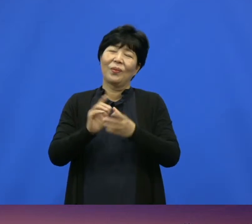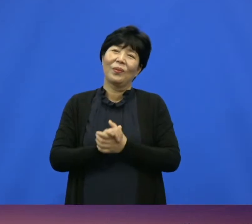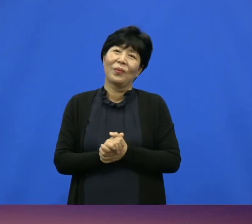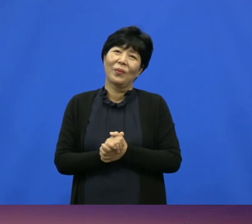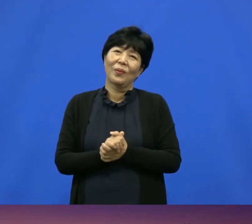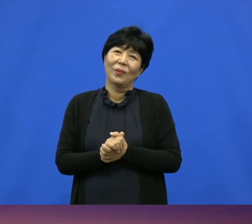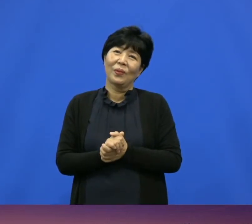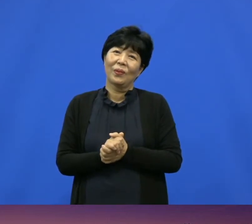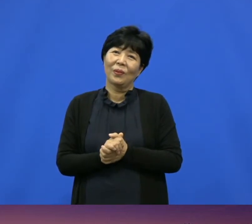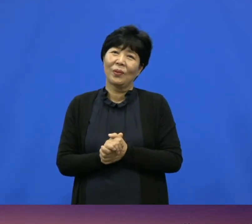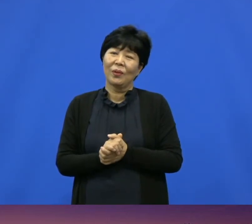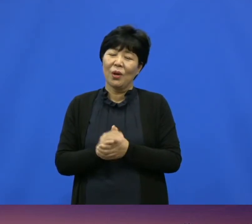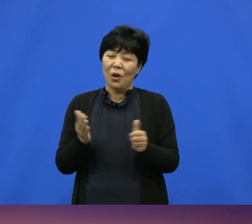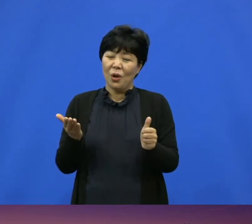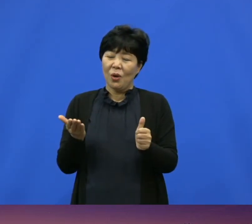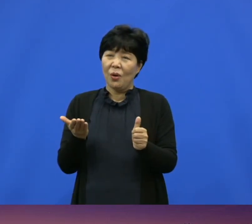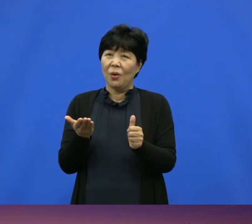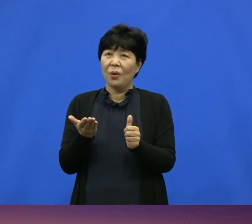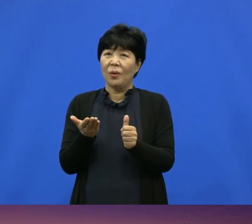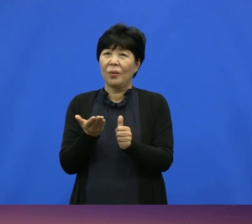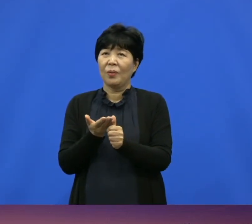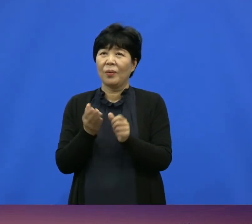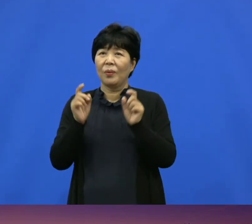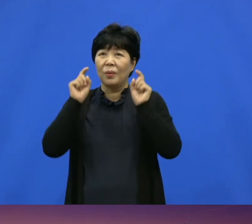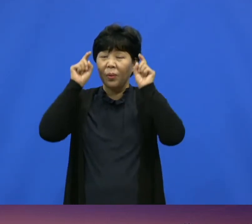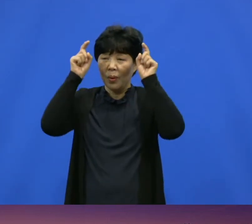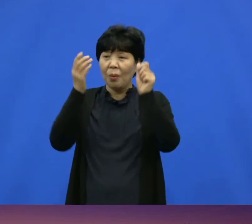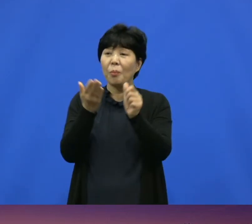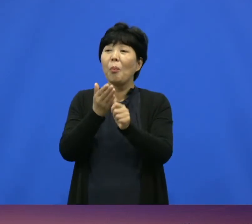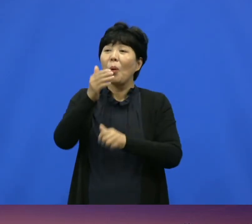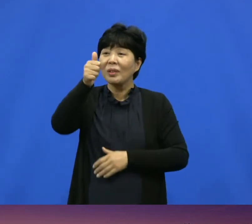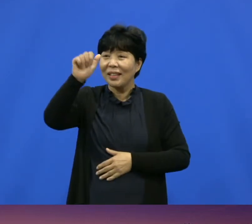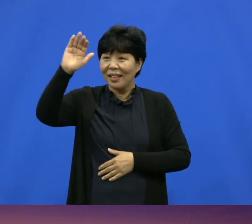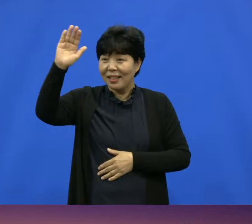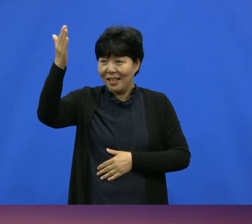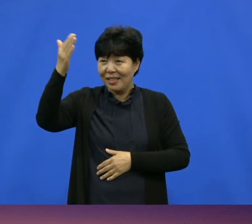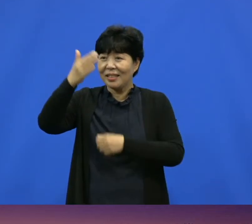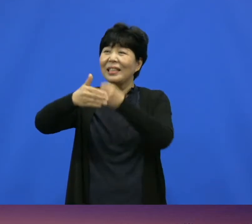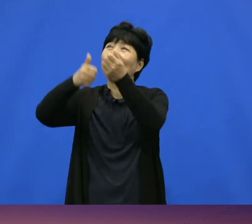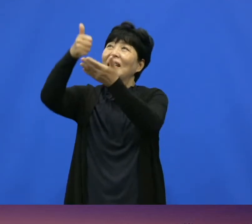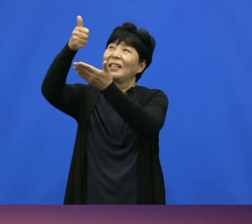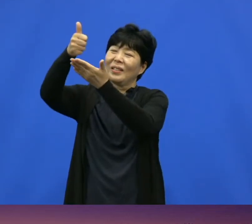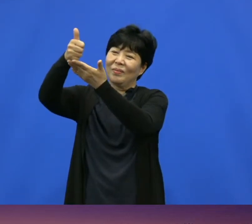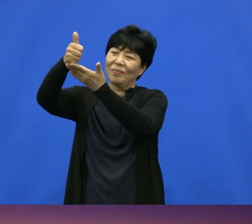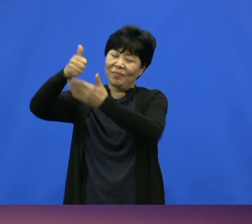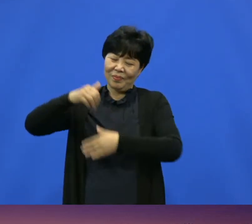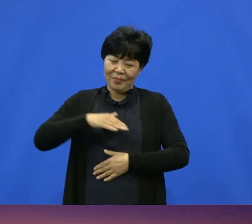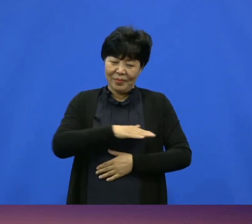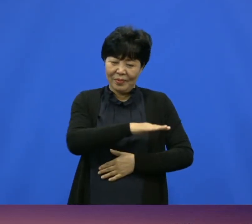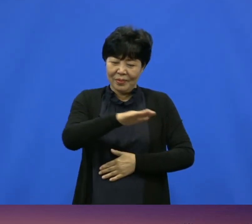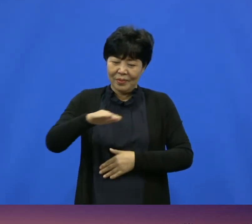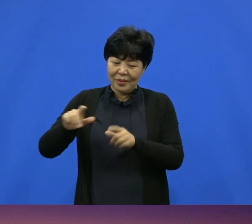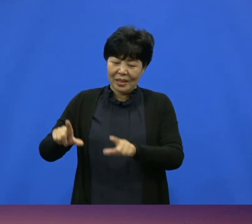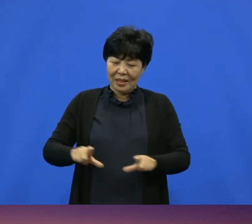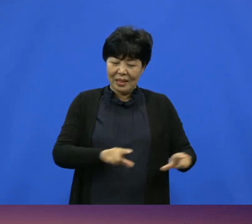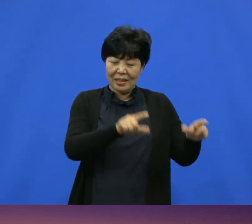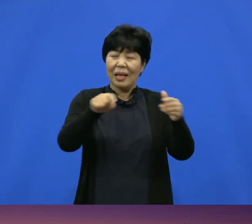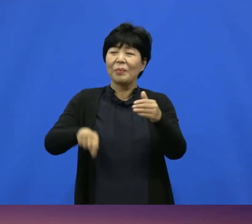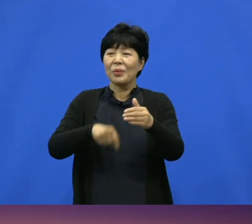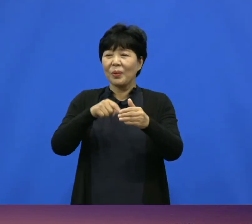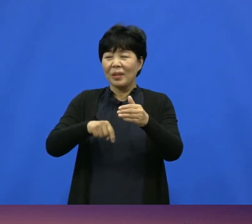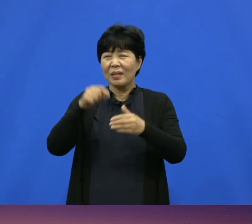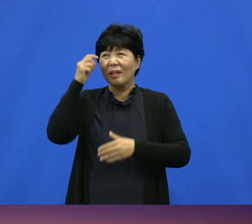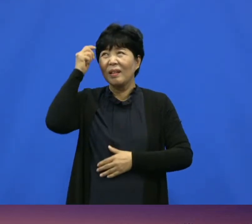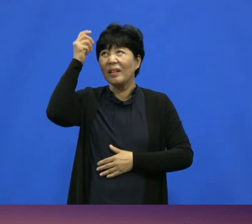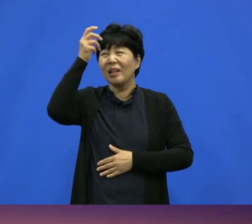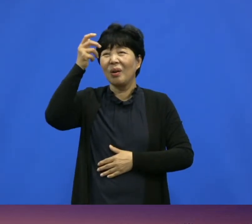우리의 목자 되시는 하나님이 우리의 영혼을 소생시켜 주신다는 거예요. 여러분, 우리의 삶이 날마다 넘어지고 우리의 영혼이 망가질 때가